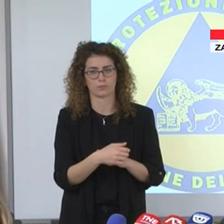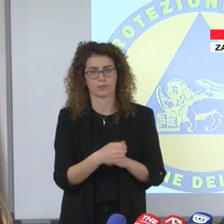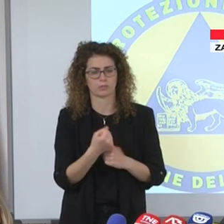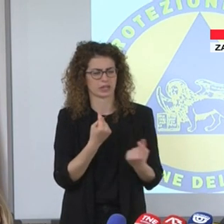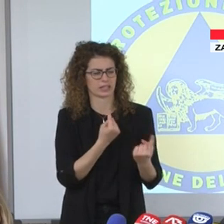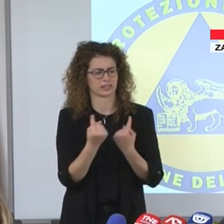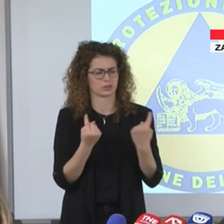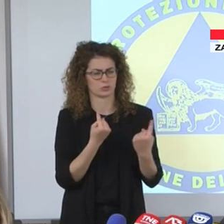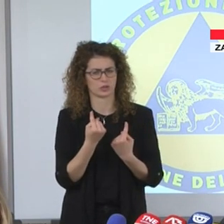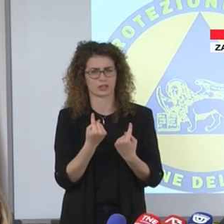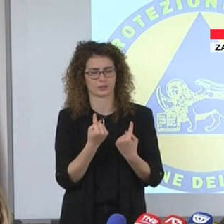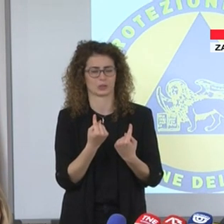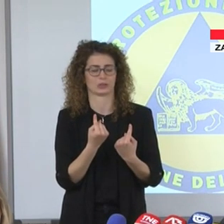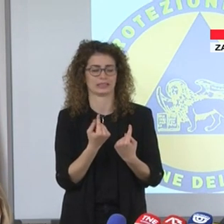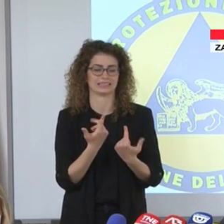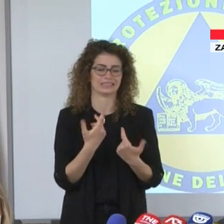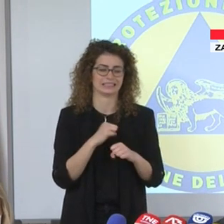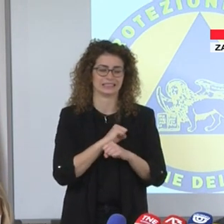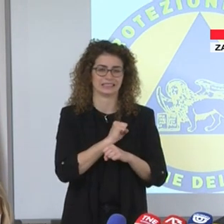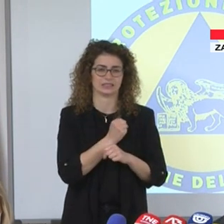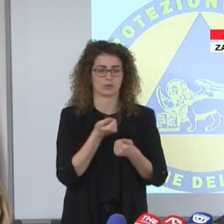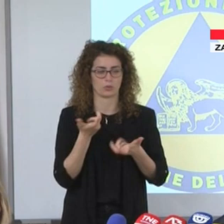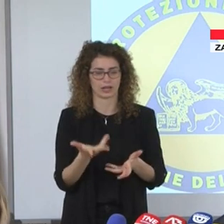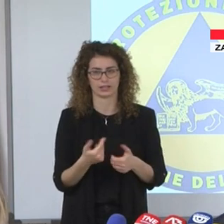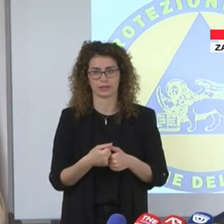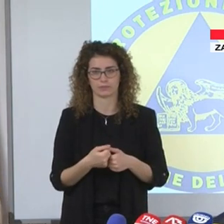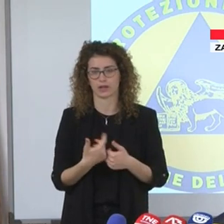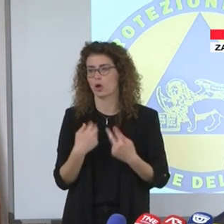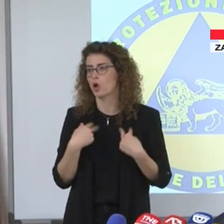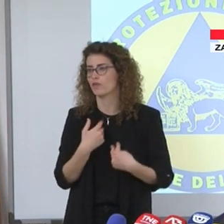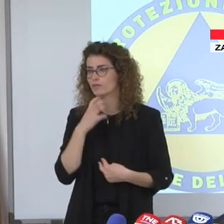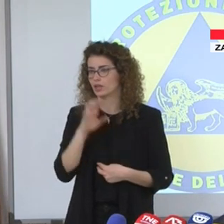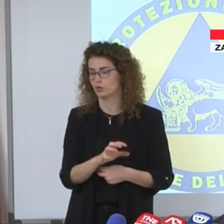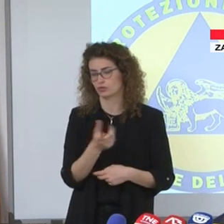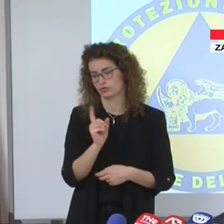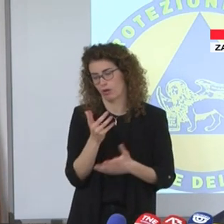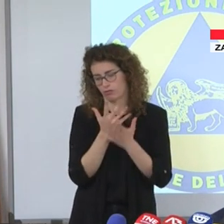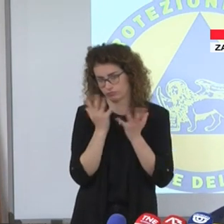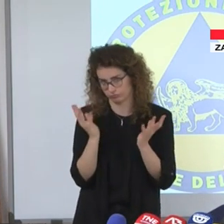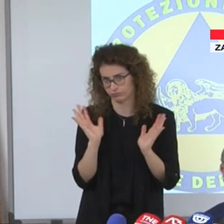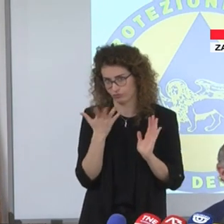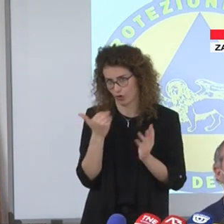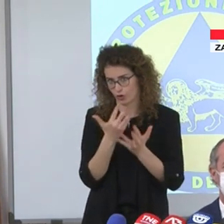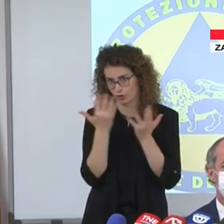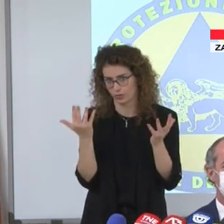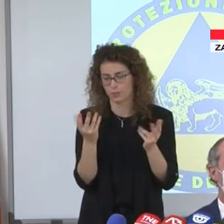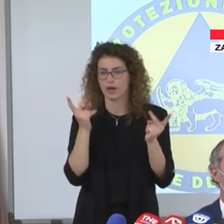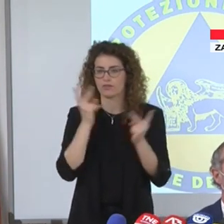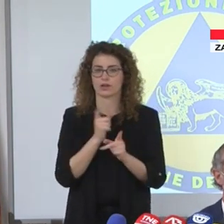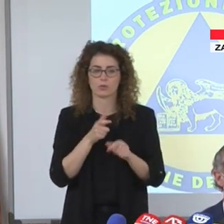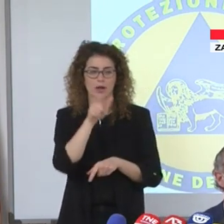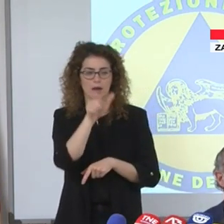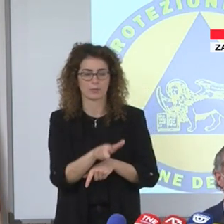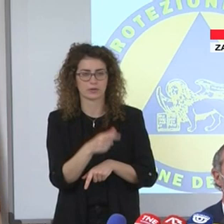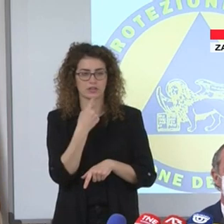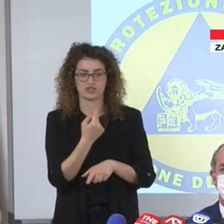queste situazioni così spiacevoli? Ma no, guardate, noi non viviamo di denunce, che sia chiaro, però è pur vero che se uno ti minaccia di morte